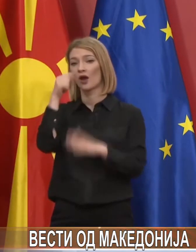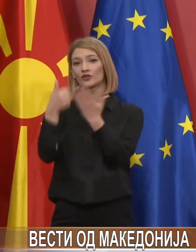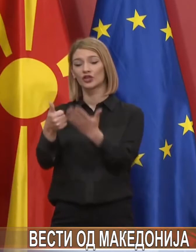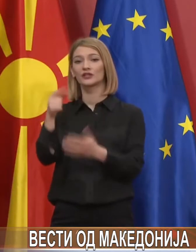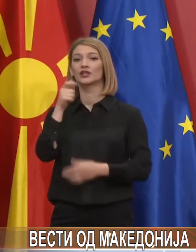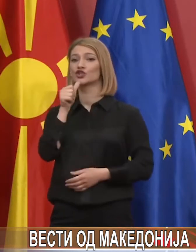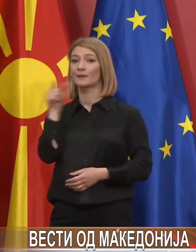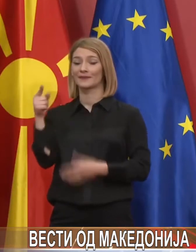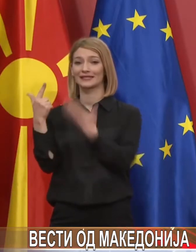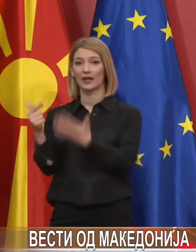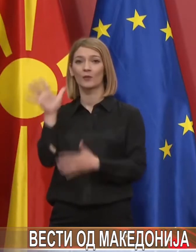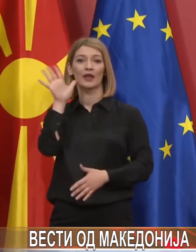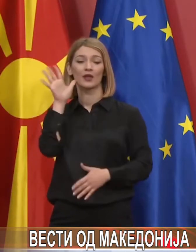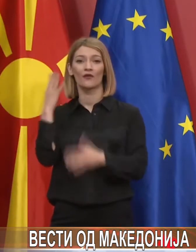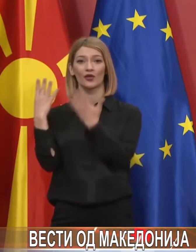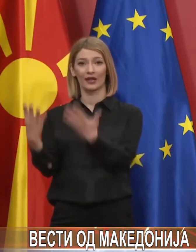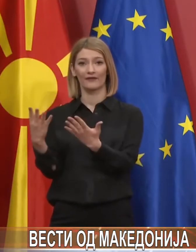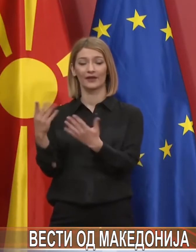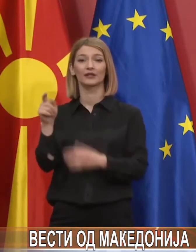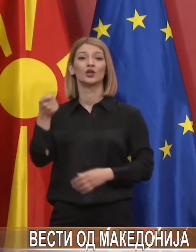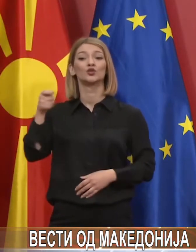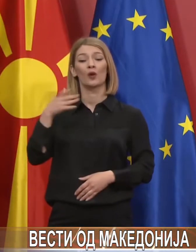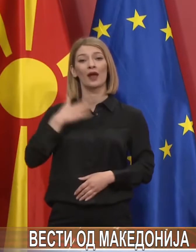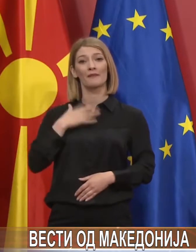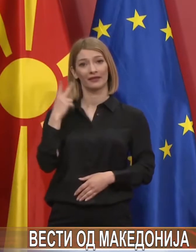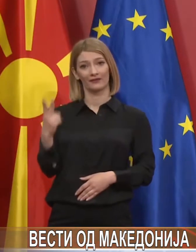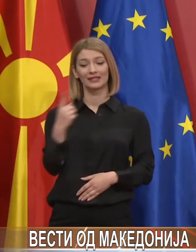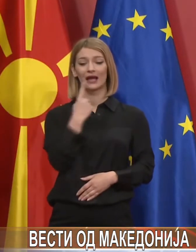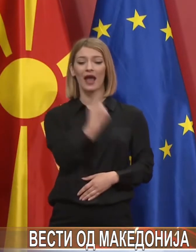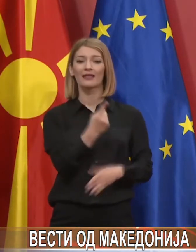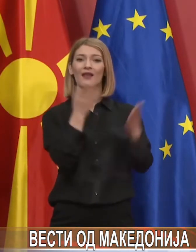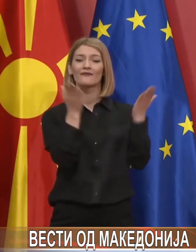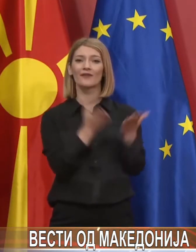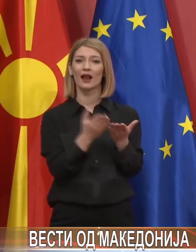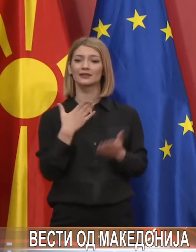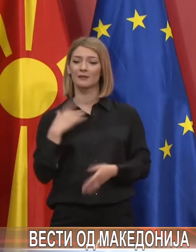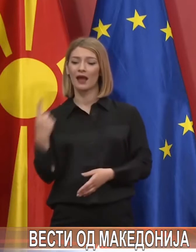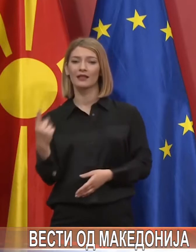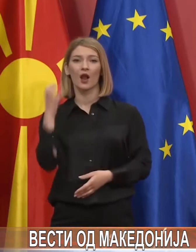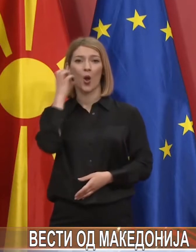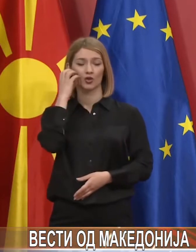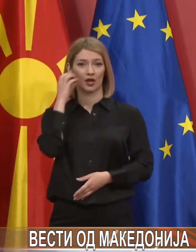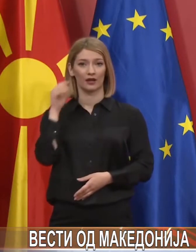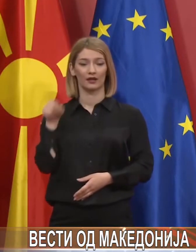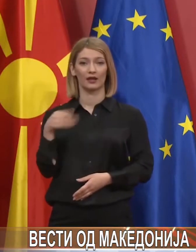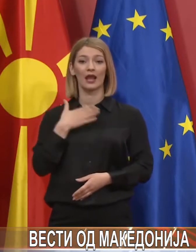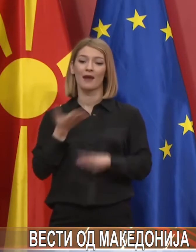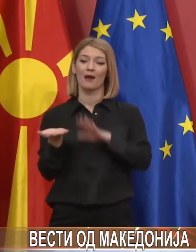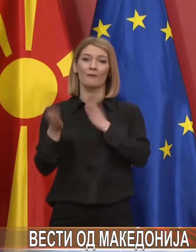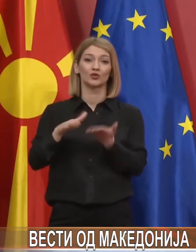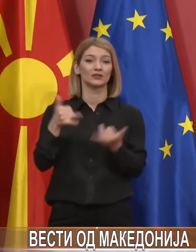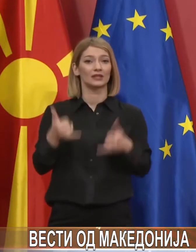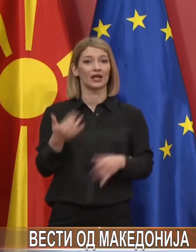се поделија ги вратија назад. Веројатно дека денеска или најдоцна утре ќе започнеме така наречена јавна објава